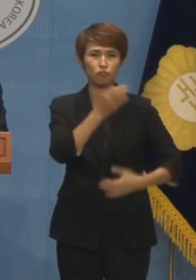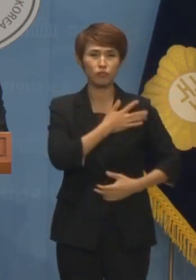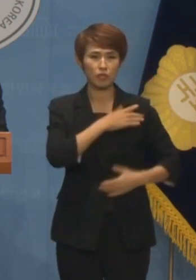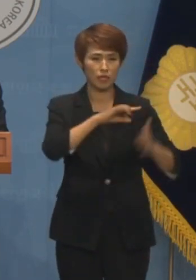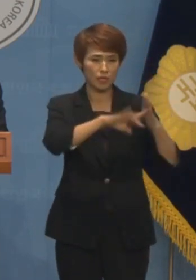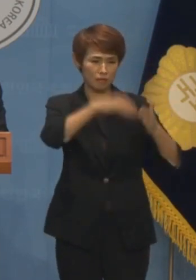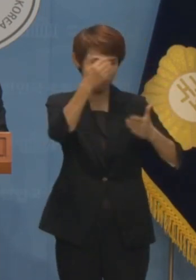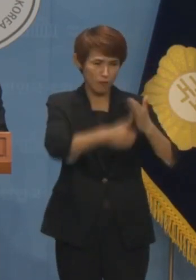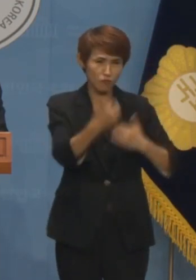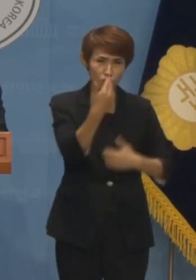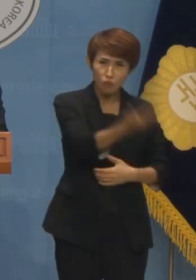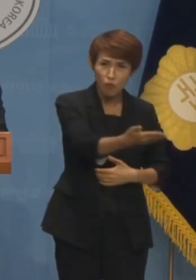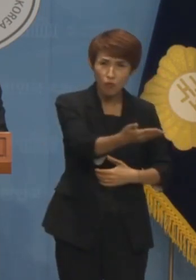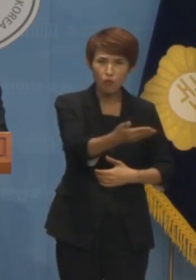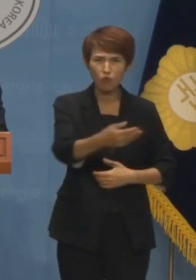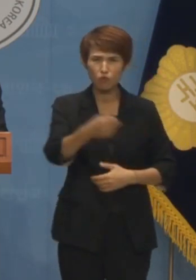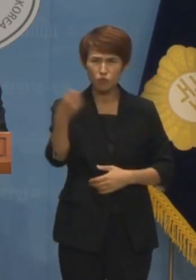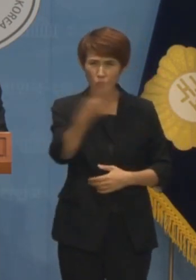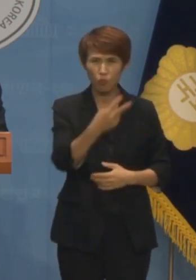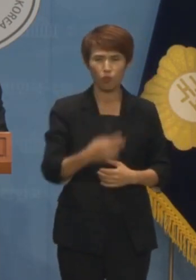더 깎아주겠다며 나섰습니다.